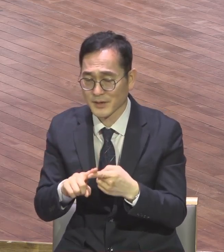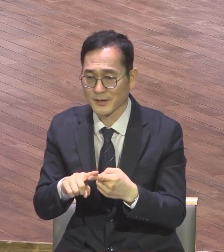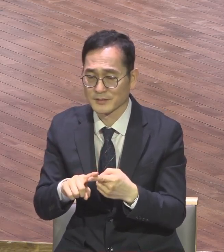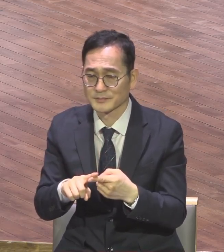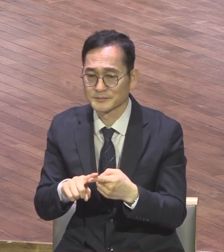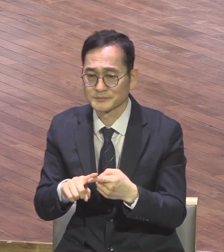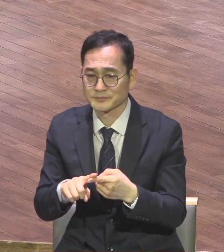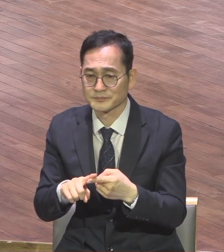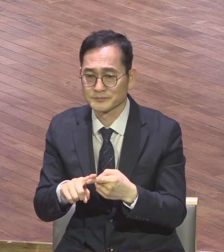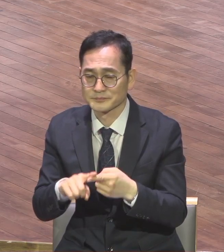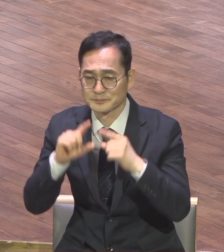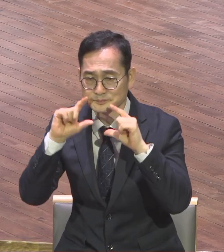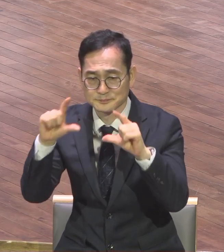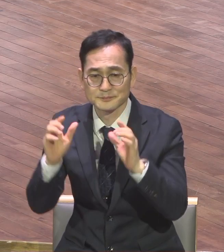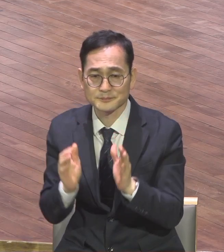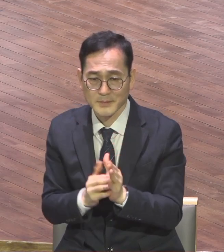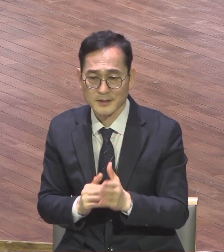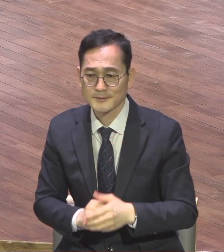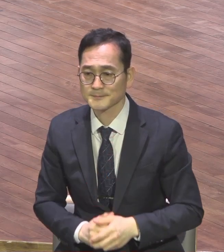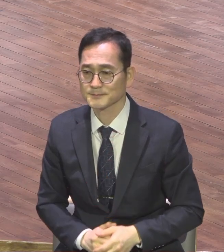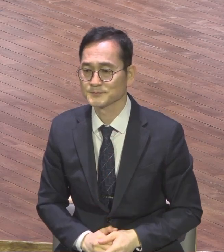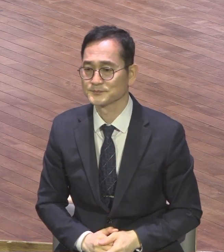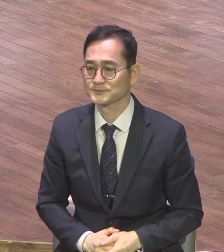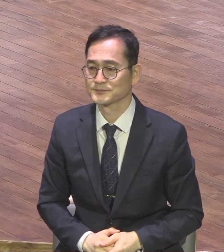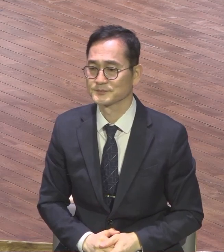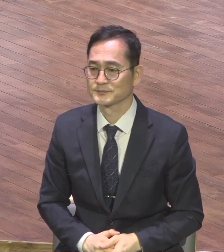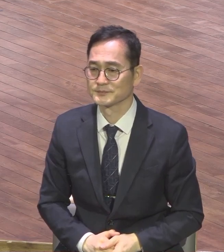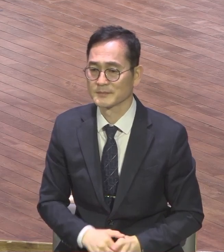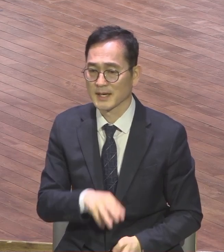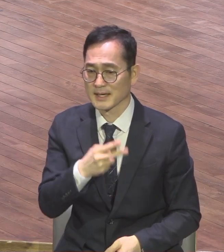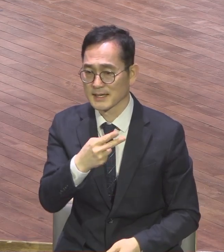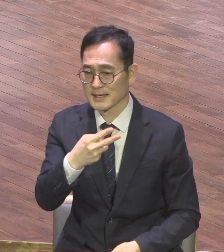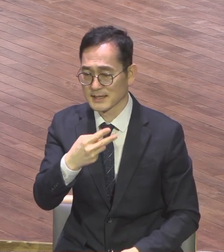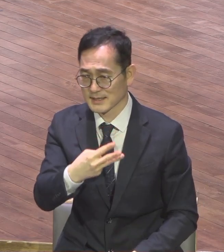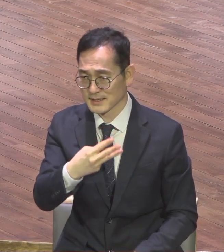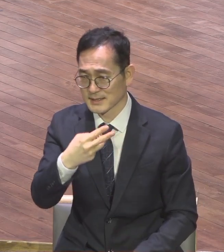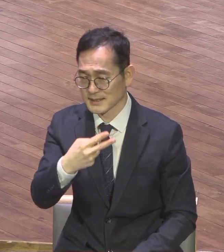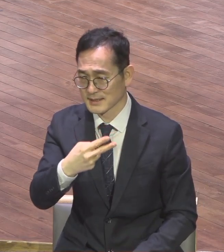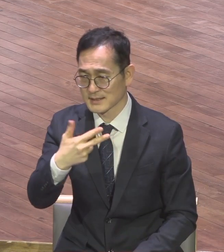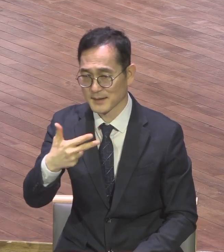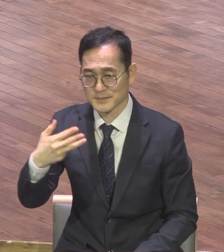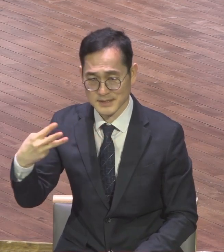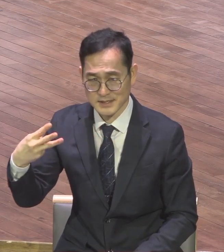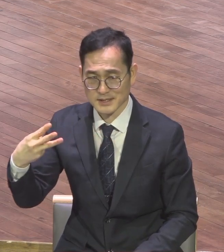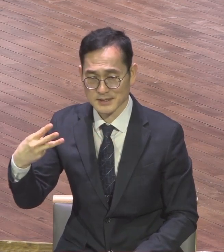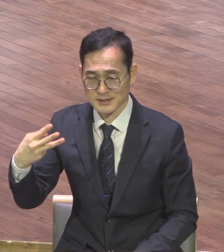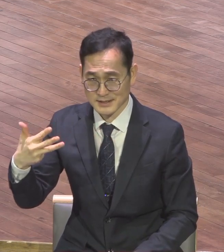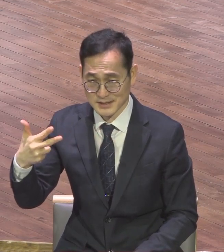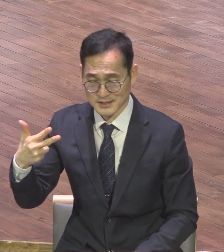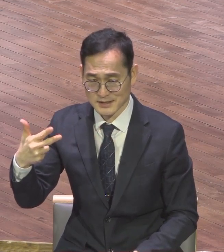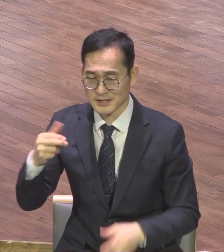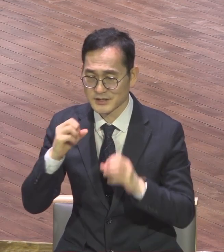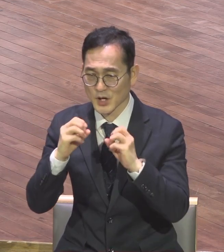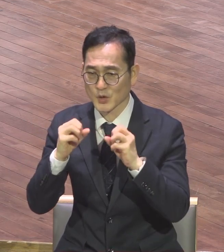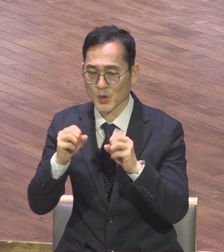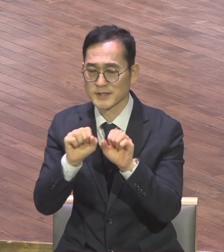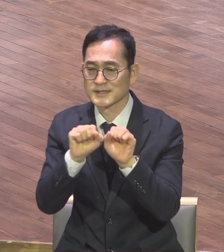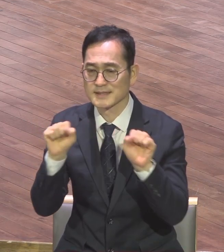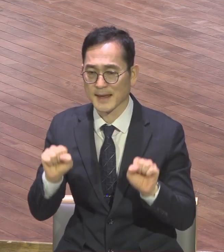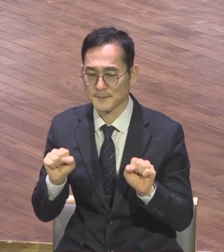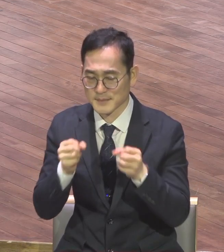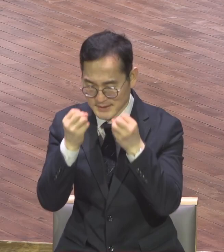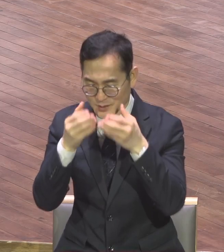선교대를 통해서는 237 선교 시스템이 구축되는 그런 응답을 체험하는 시간